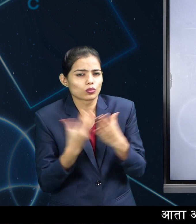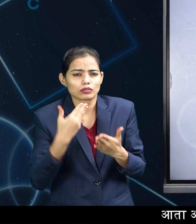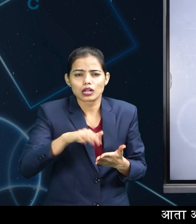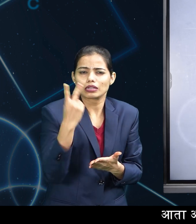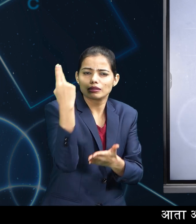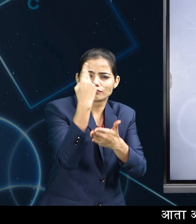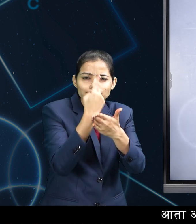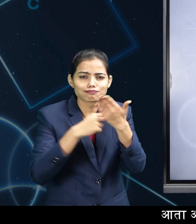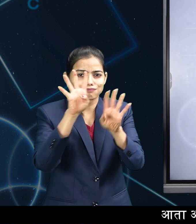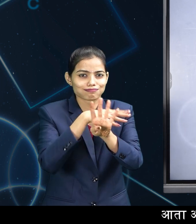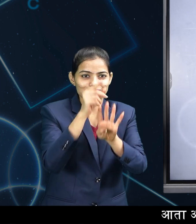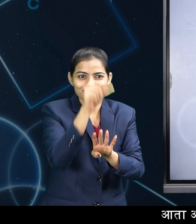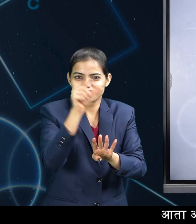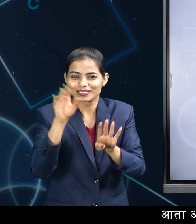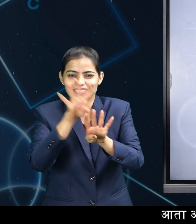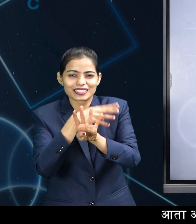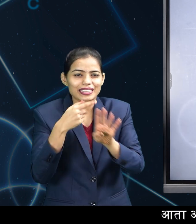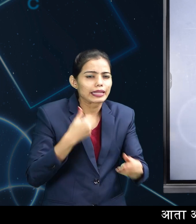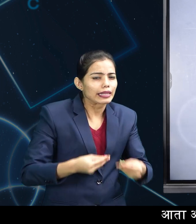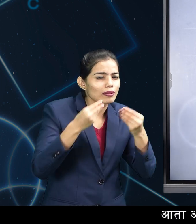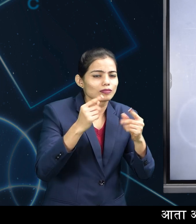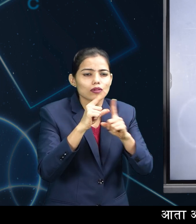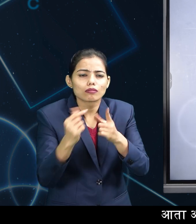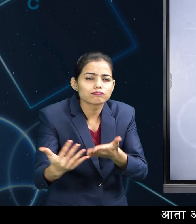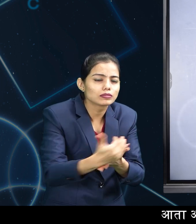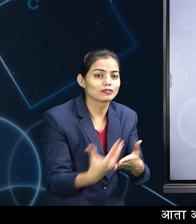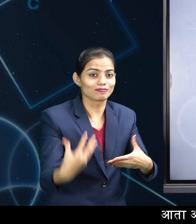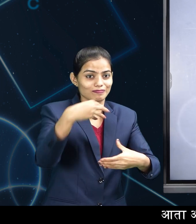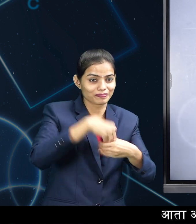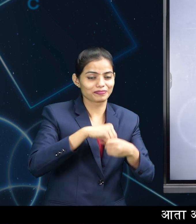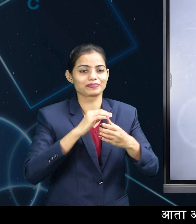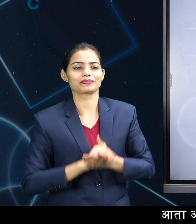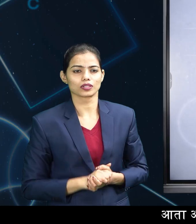आता आपण दिलेल्या डेटा सेटबद्दल टेबल काढू.